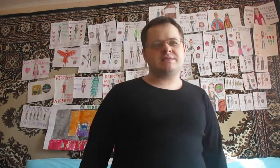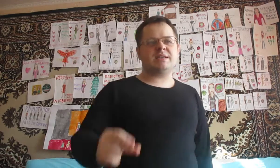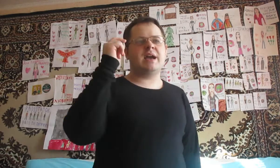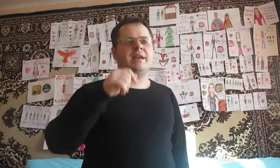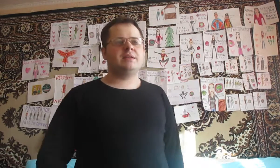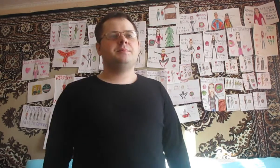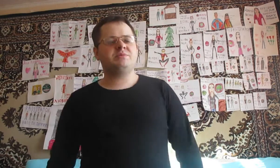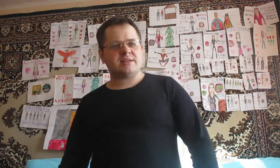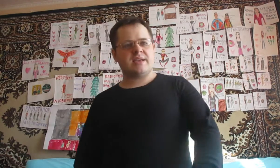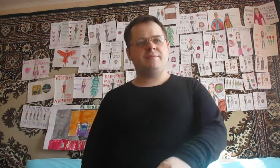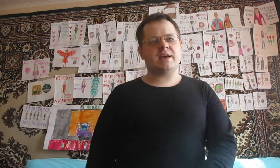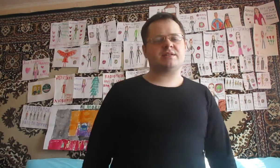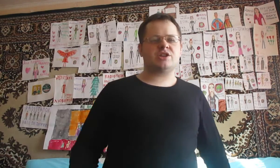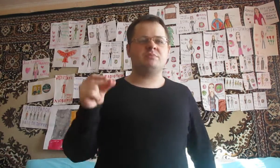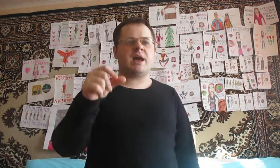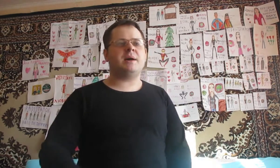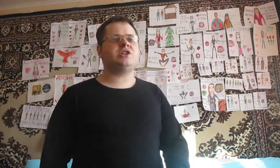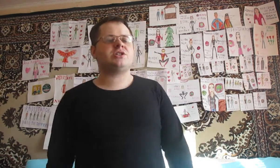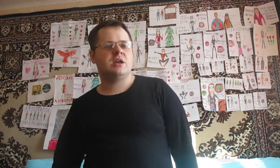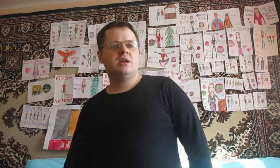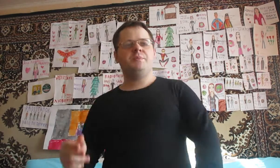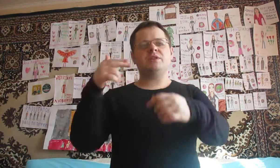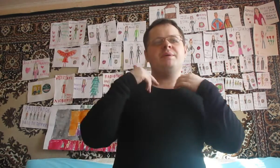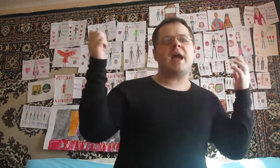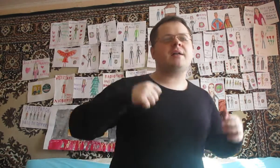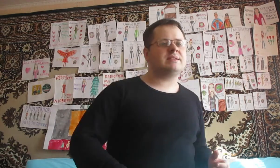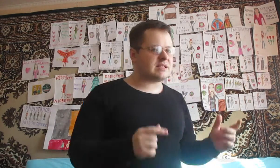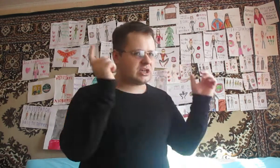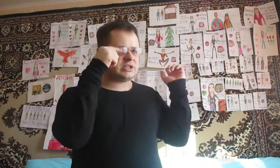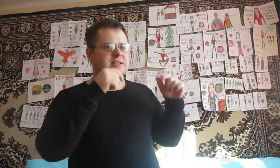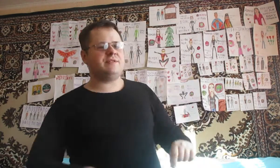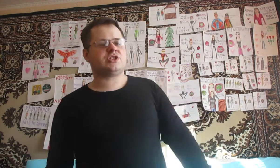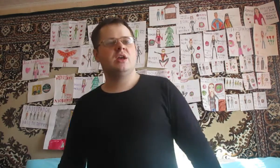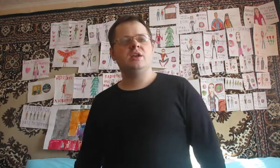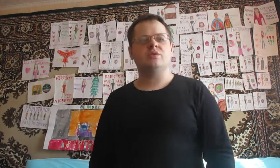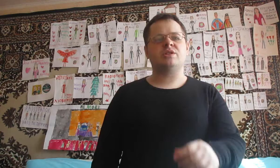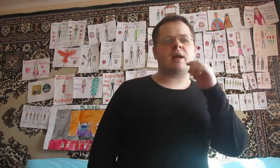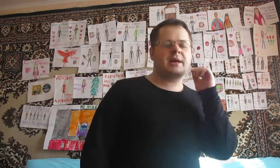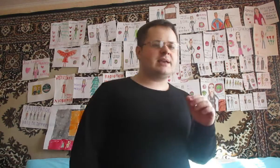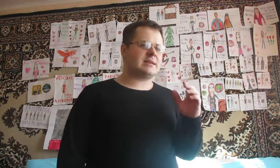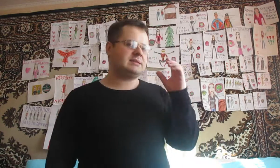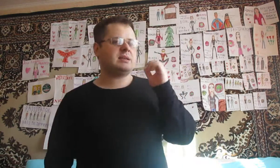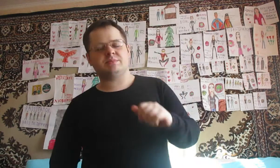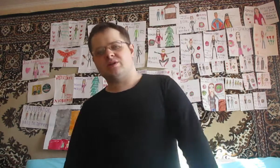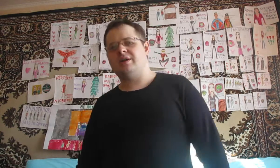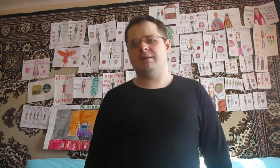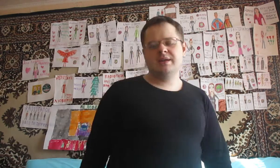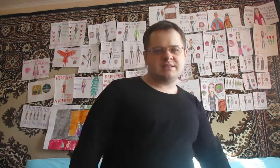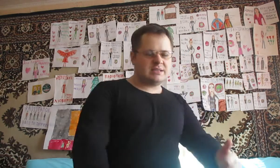Твейс горит. Включался я в Вегас, езжим на мажиши. И будто бы Эвис зашедший с афиши. И тут до кабаре за средним стойком.